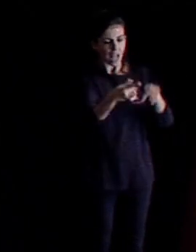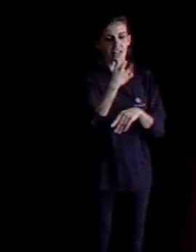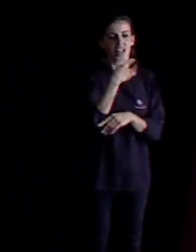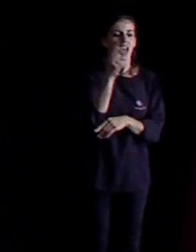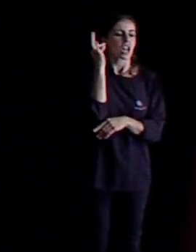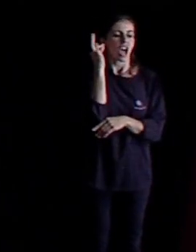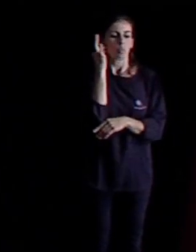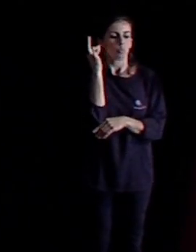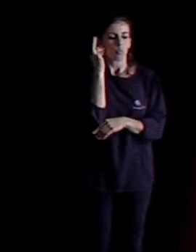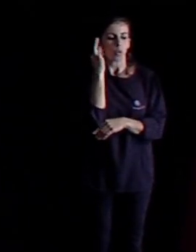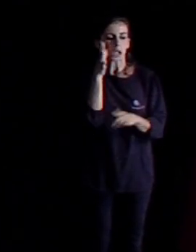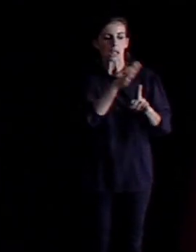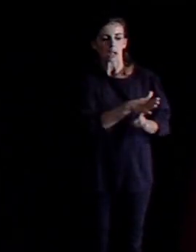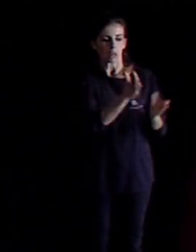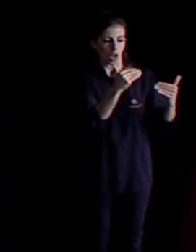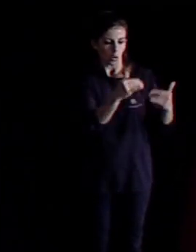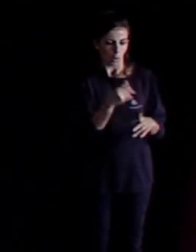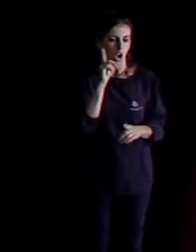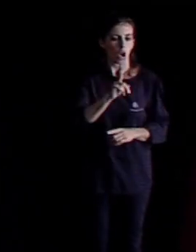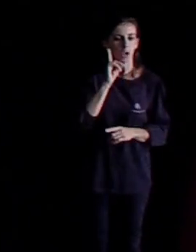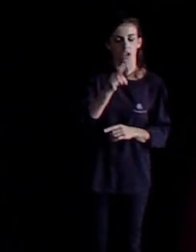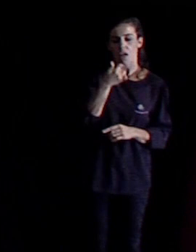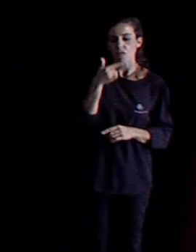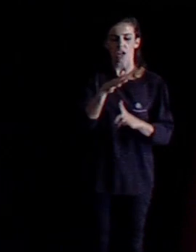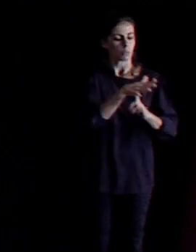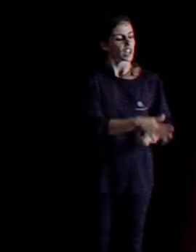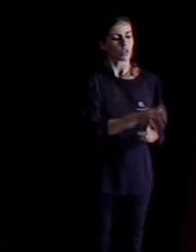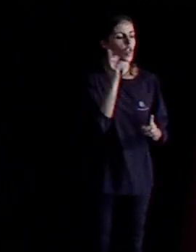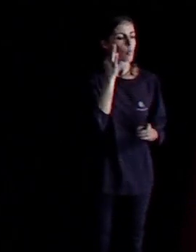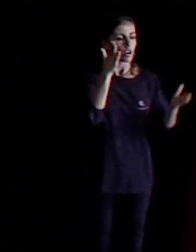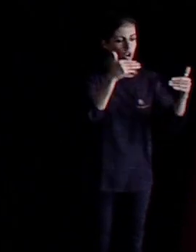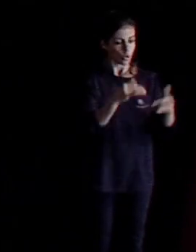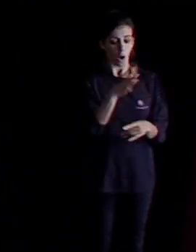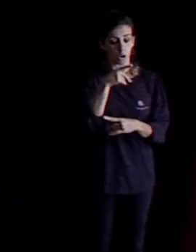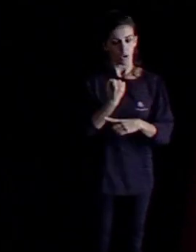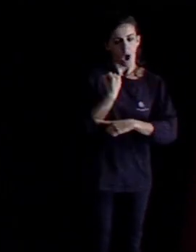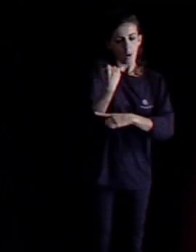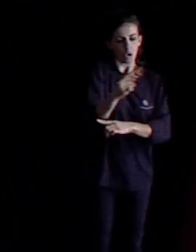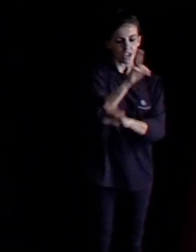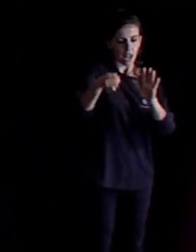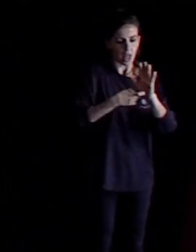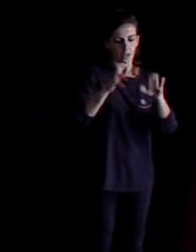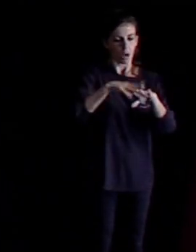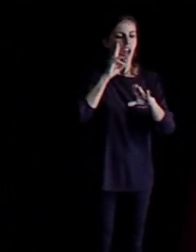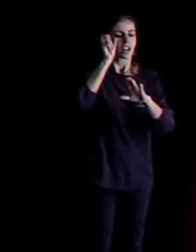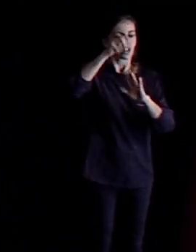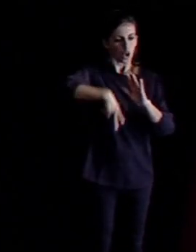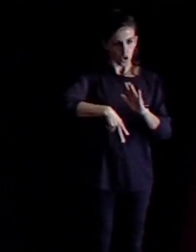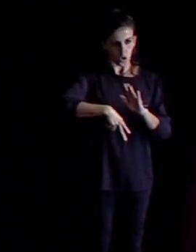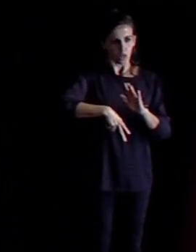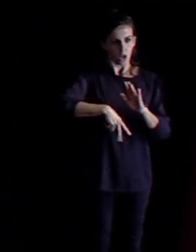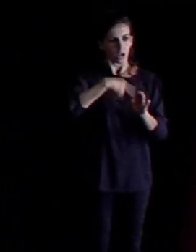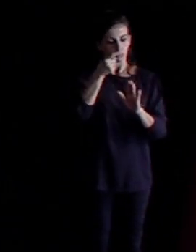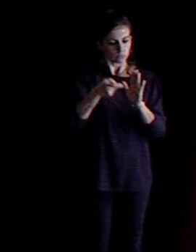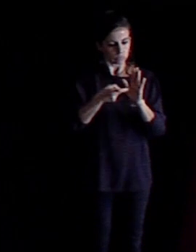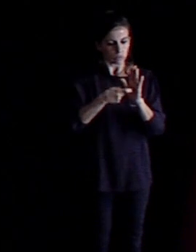las mujeres no tienen discriminación, que es mentira, que eso no existe esa discriminación, por lo tanto apoyan leyes que reconocen una